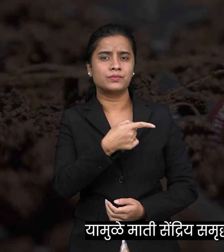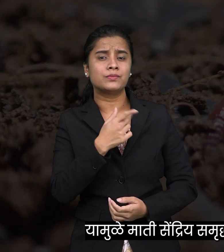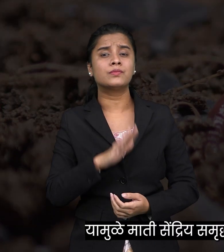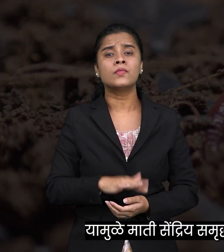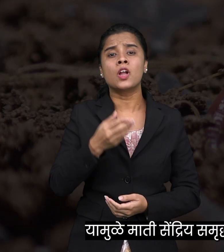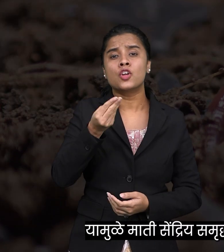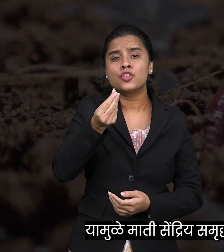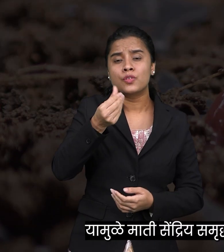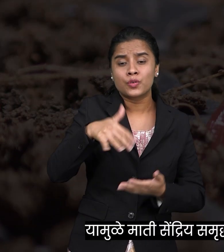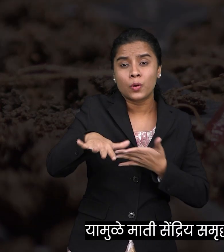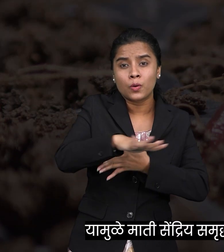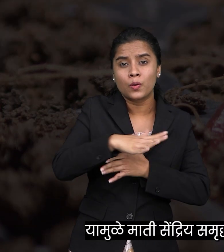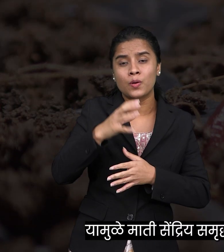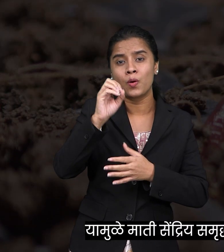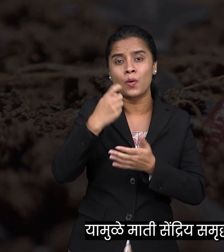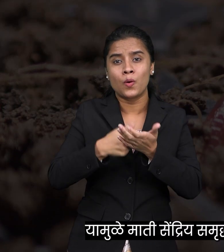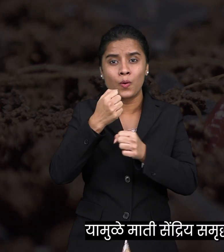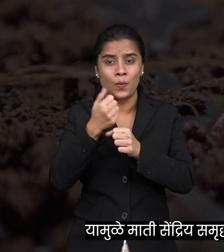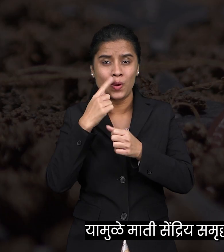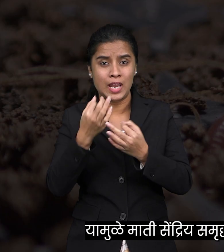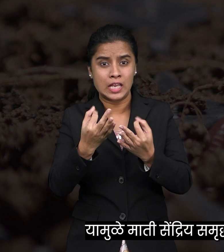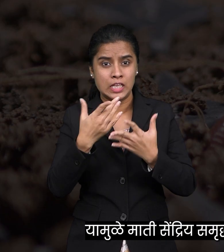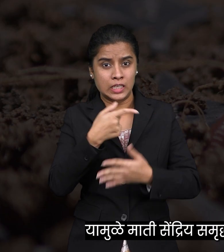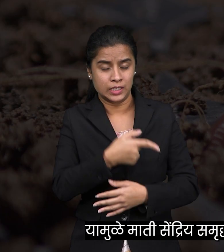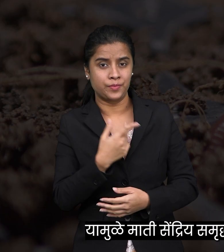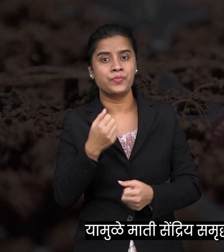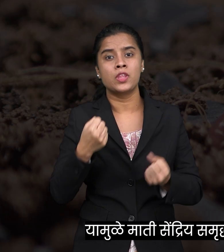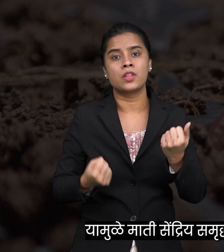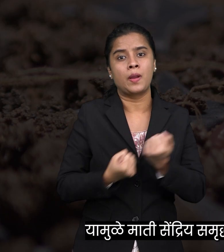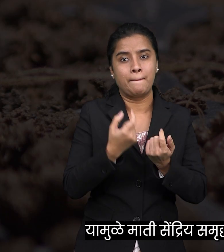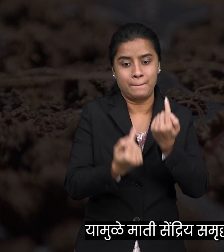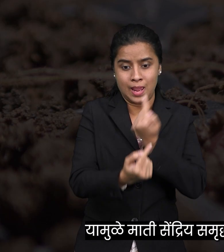यामुळे माती सेंद्रिय समृद्ध होते आणि वनस्पतींच्या वाढीस मदत करते.